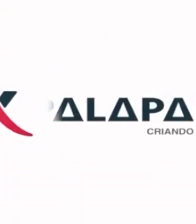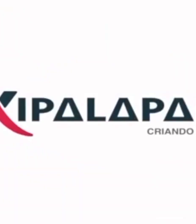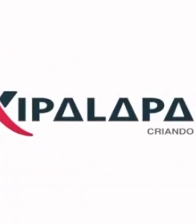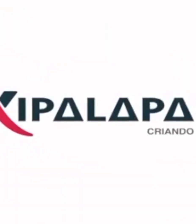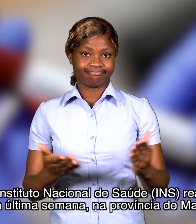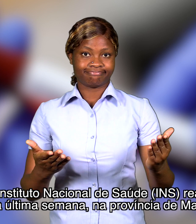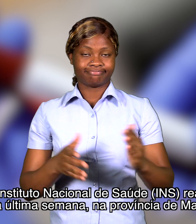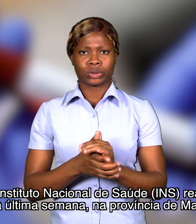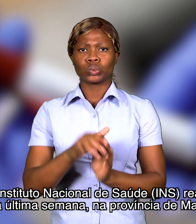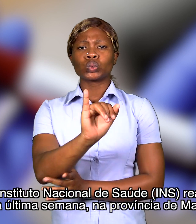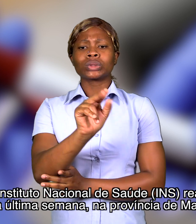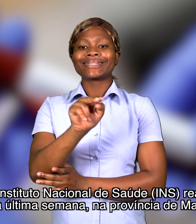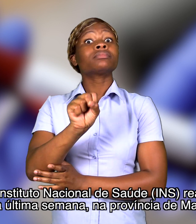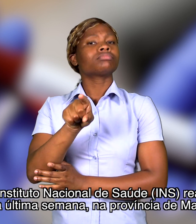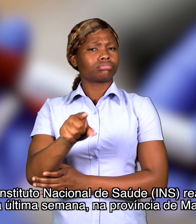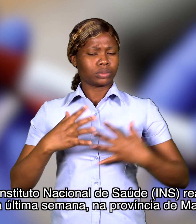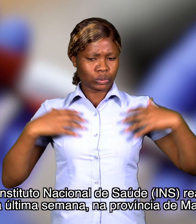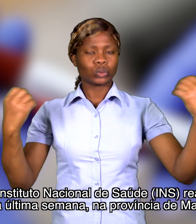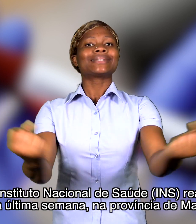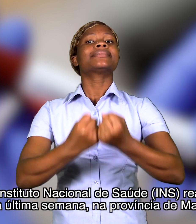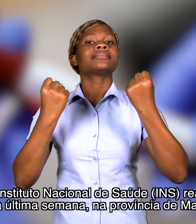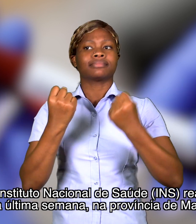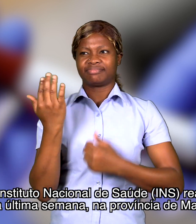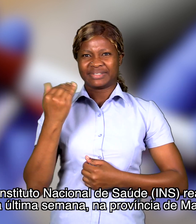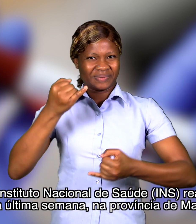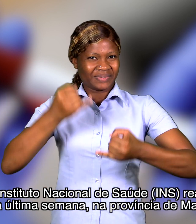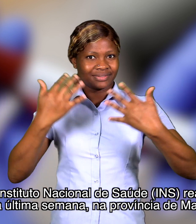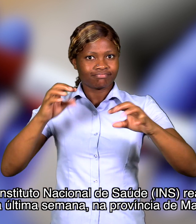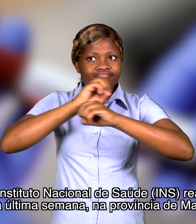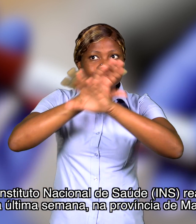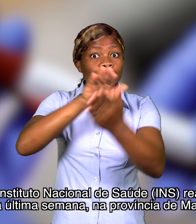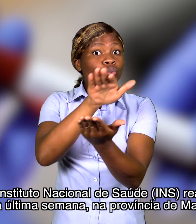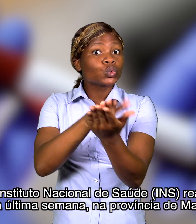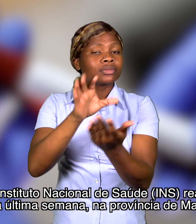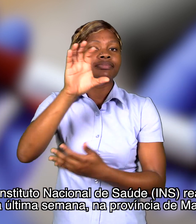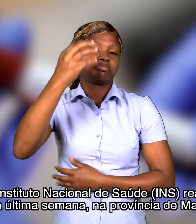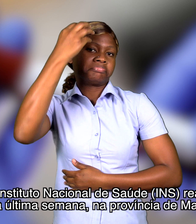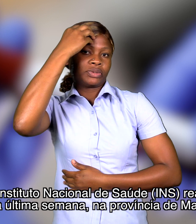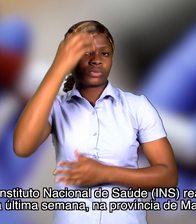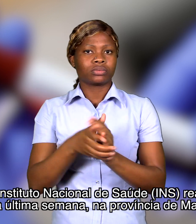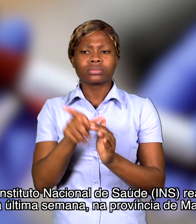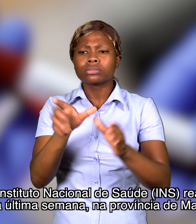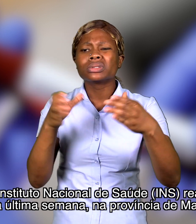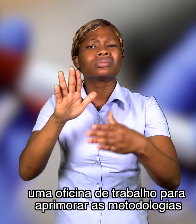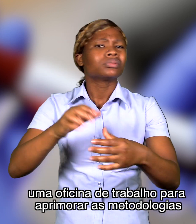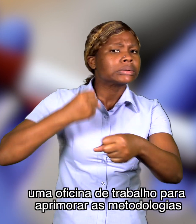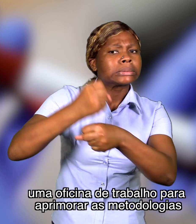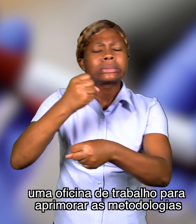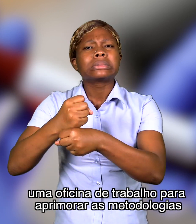O Instituto Nacional de Saúde, INS, realizou na última semana, na província de Maputo, uma oficina de